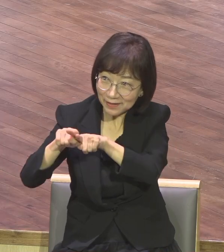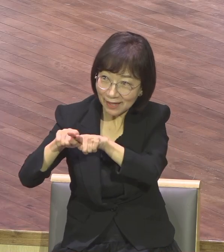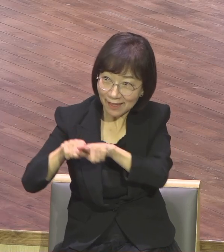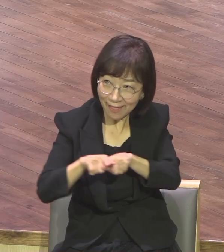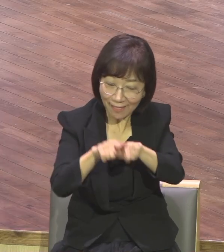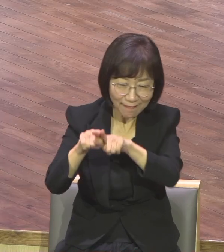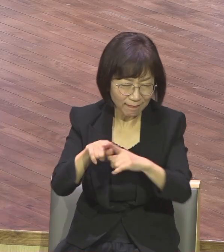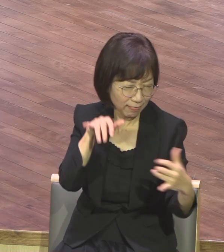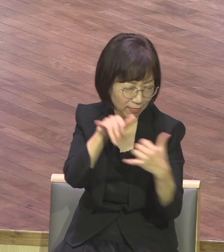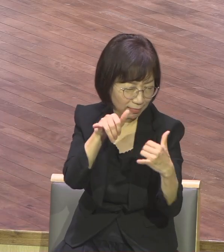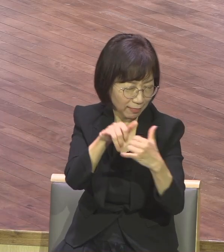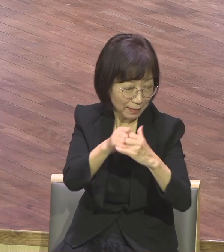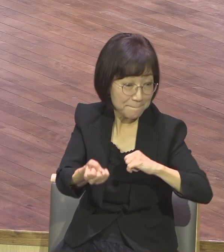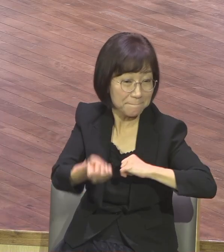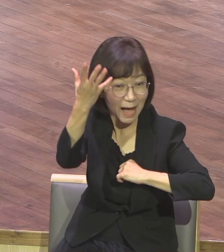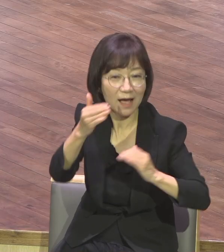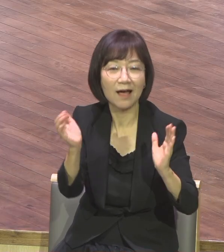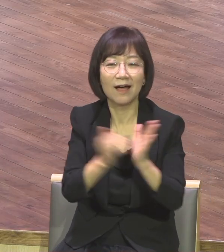승리했다.